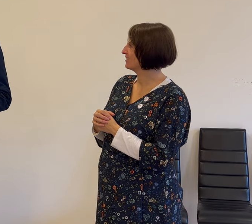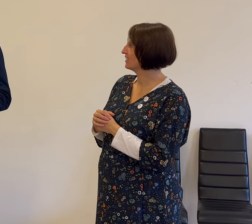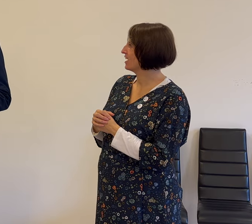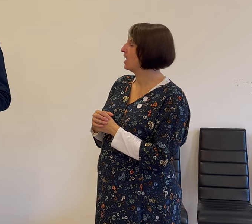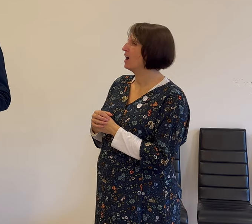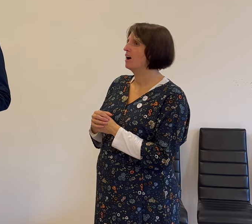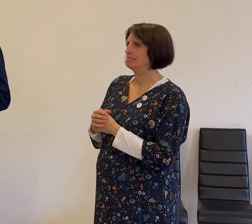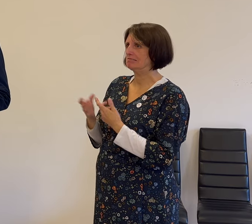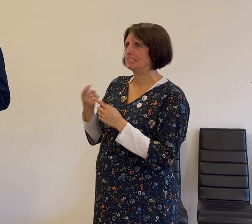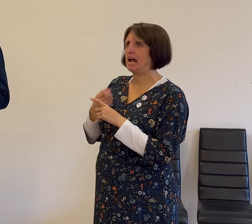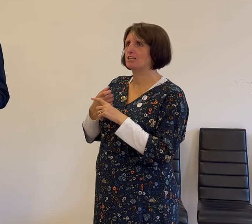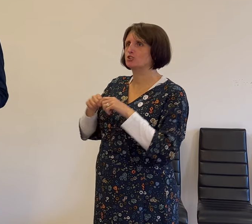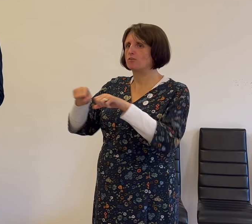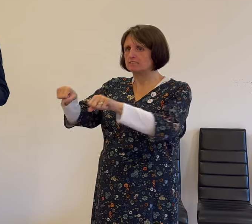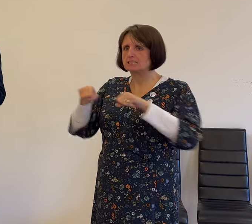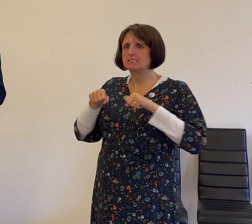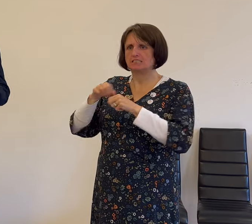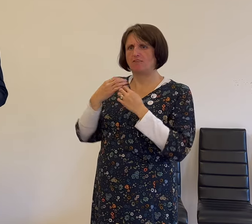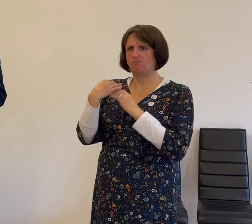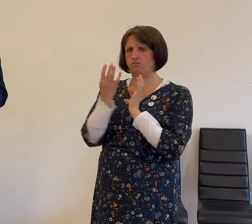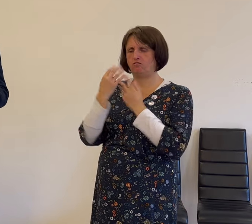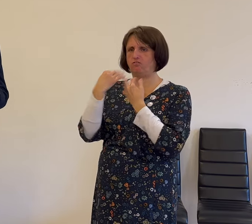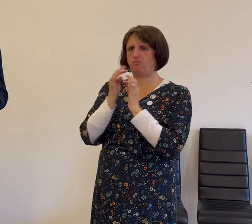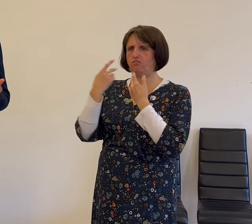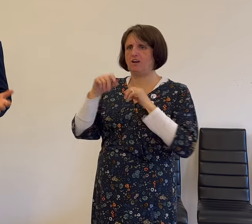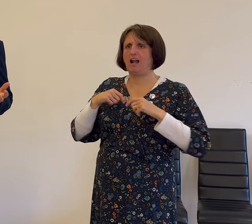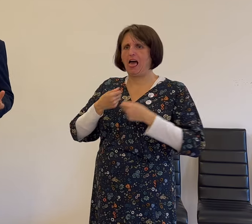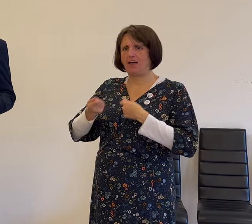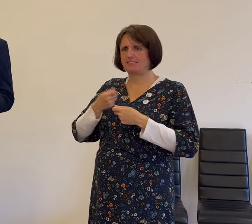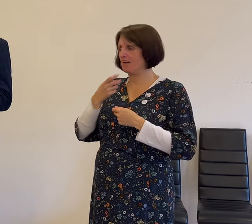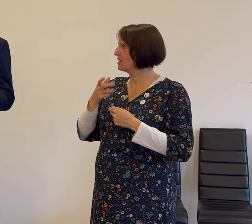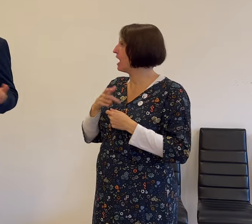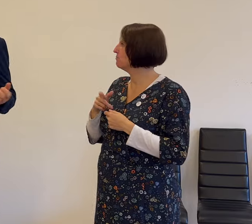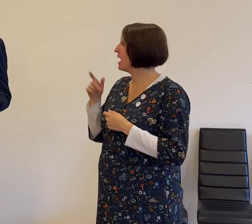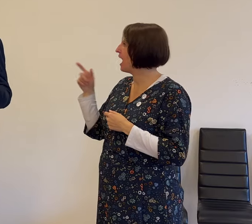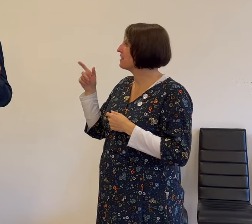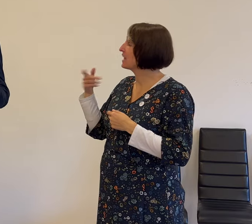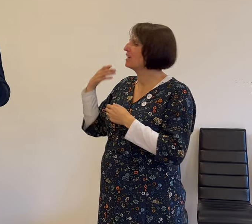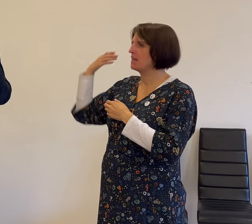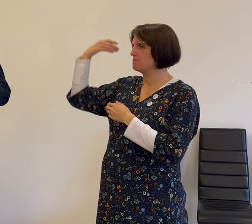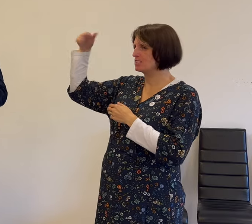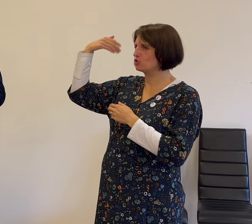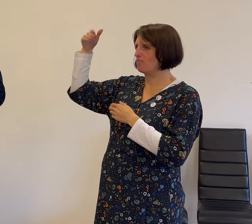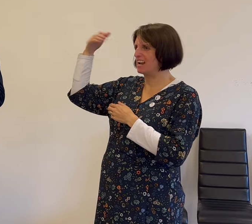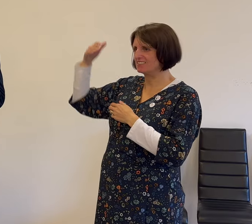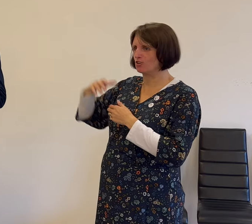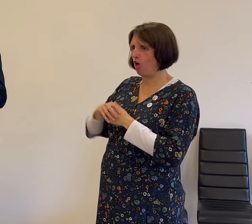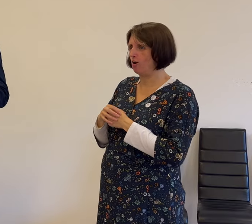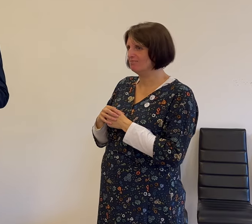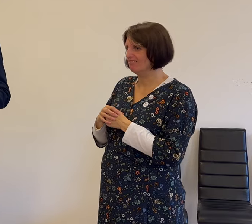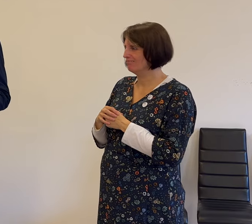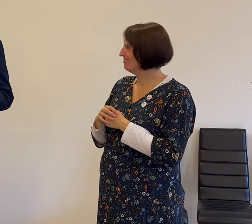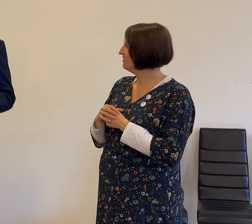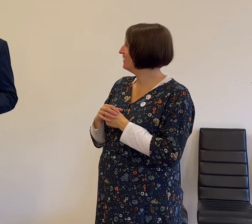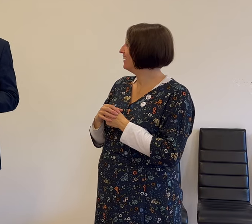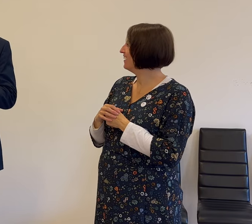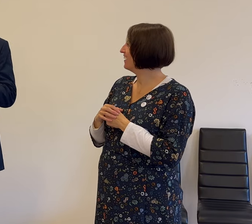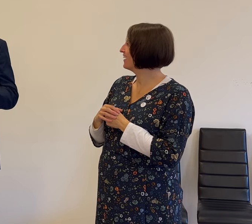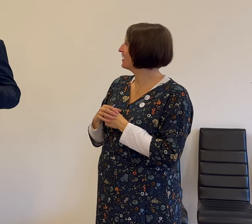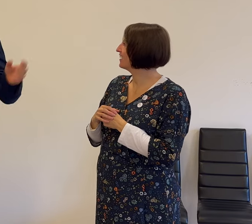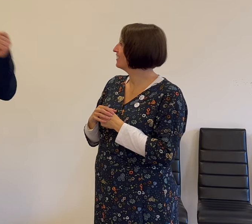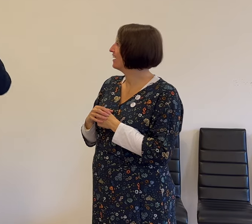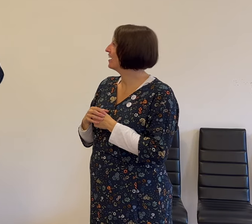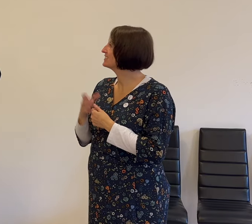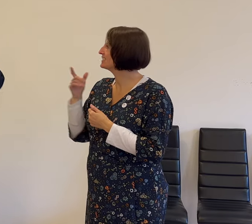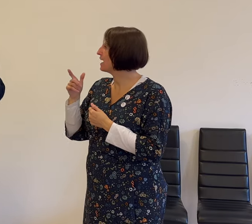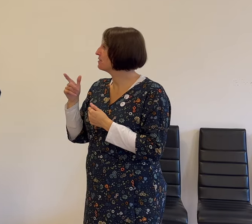vstav, tak dost dobře nevíme, ale očividně to chce říct, bylo to pevné, dlouhé a těžké. Ale představte si nějakou